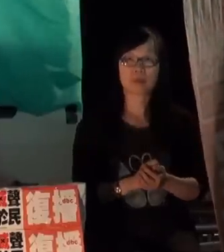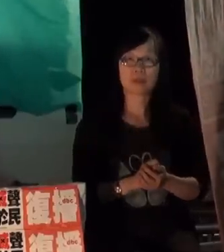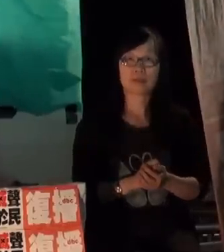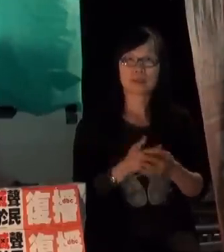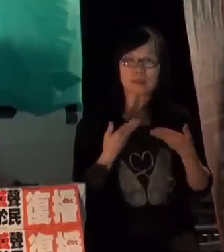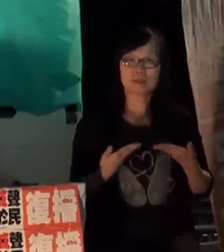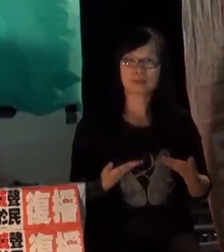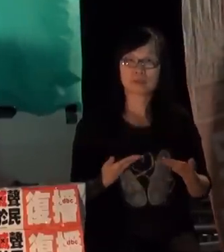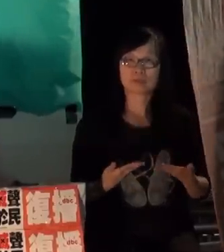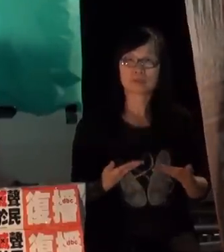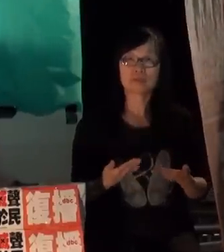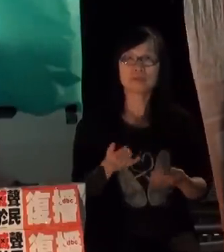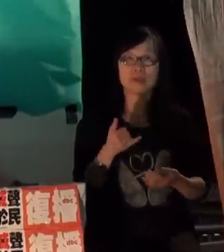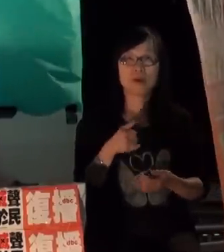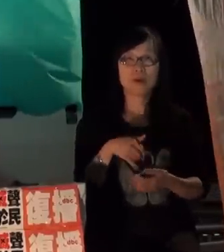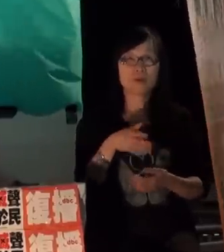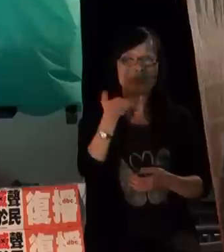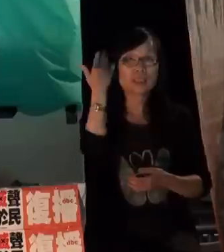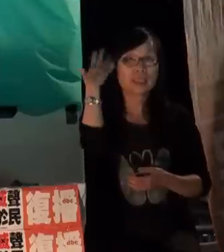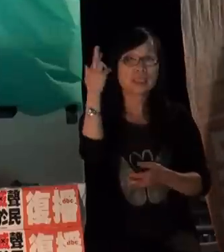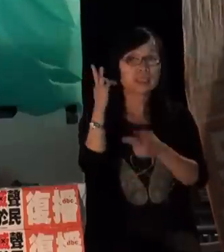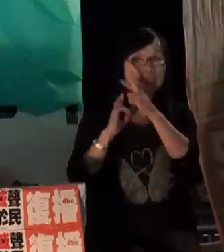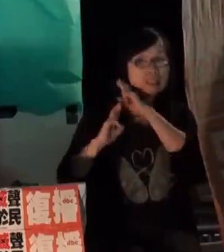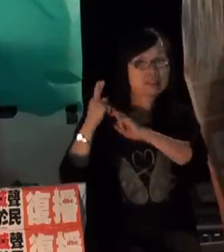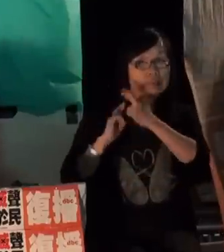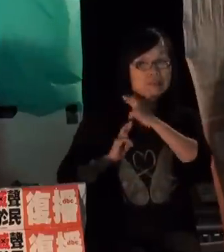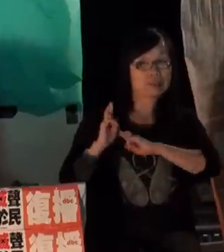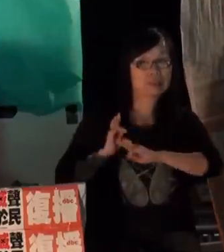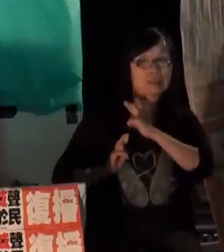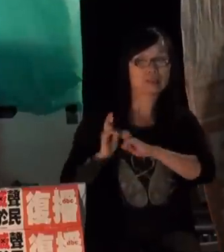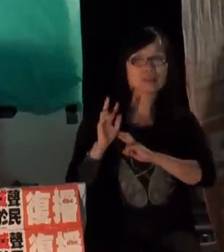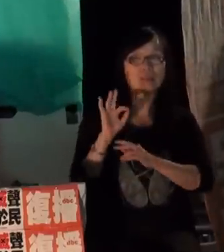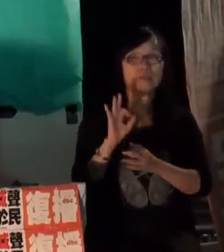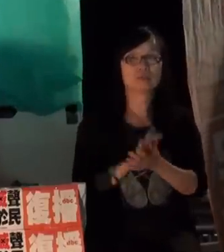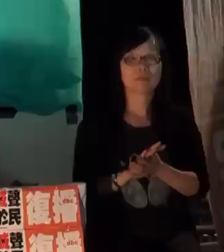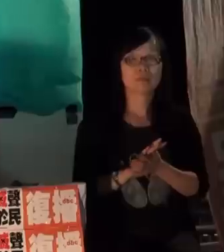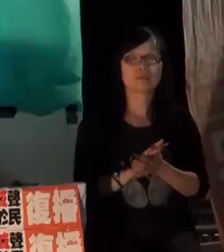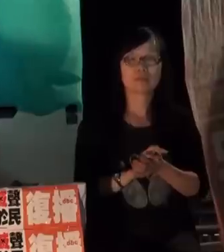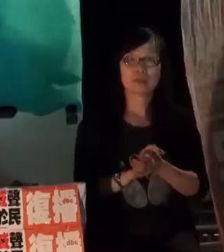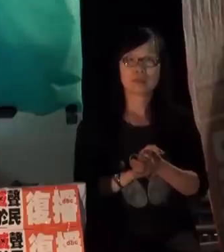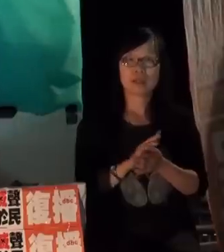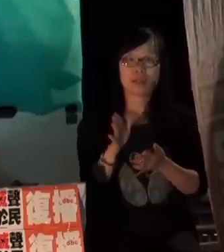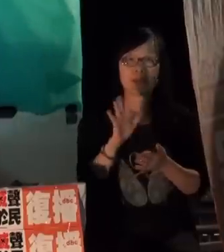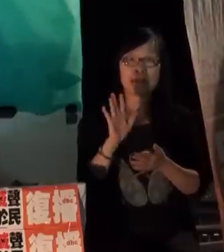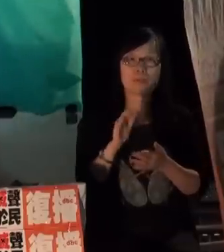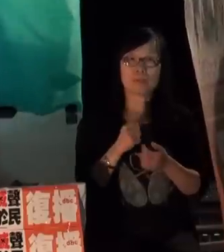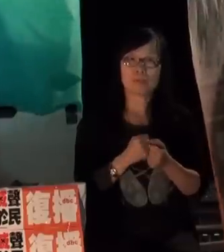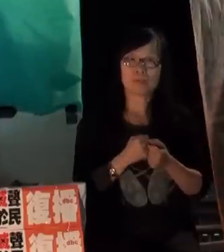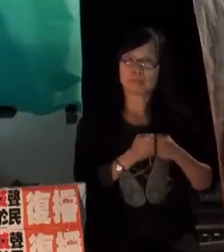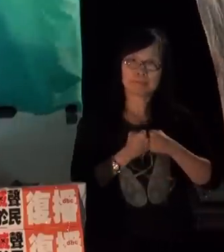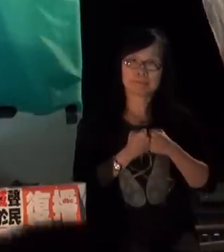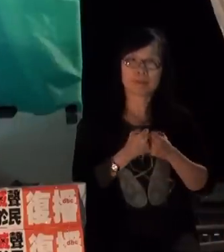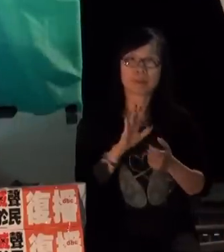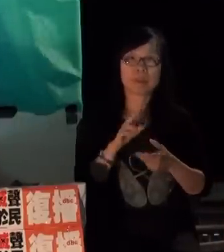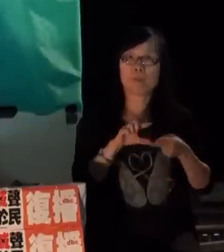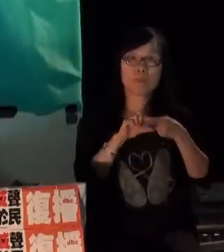佢而家好似呢個清朝一個名將咁，葉明心不戰不和不走，又唔打，